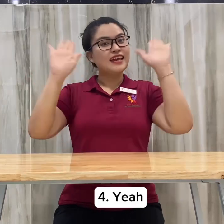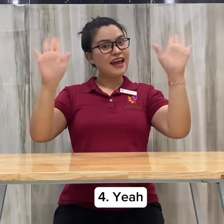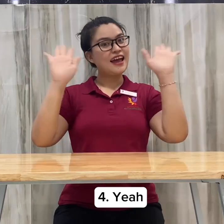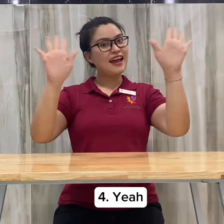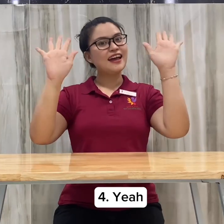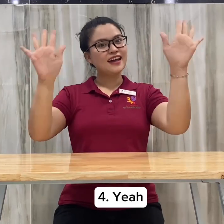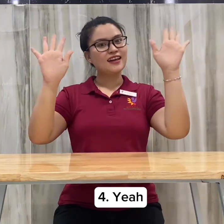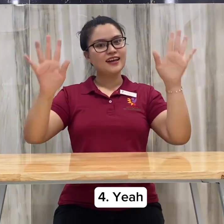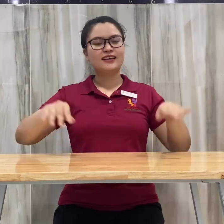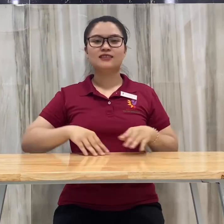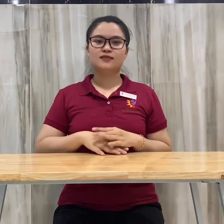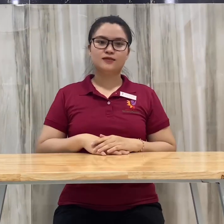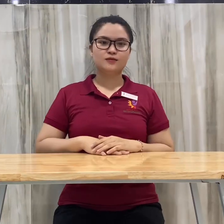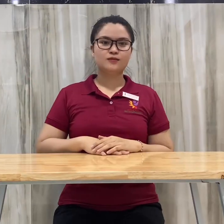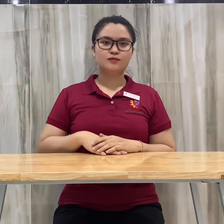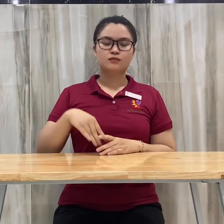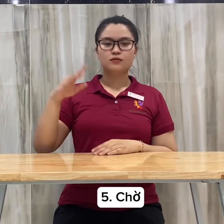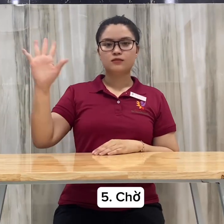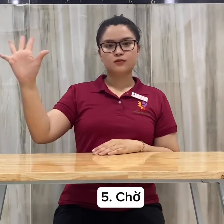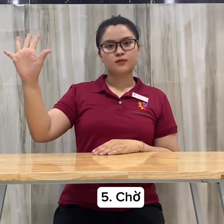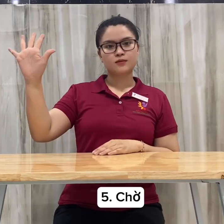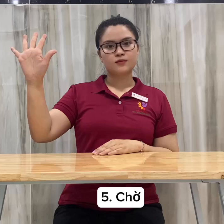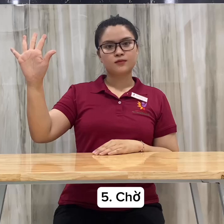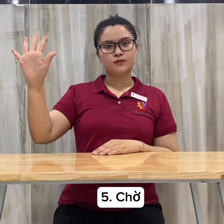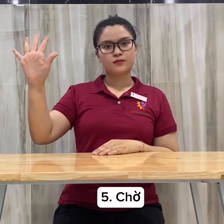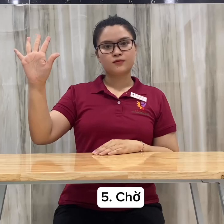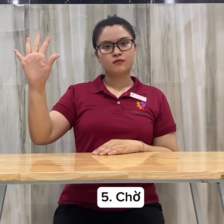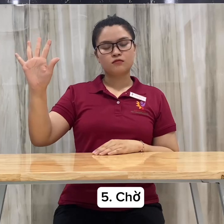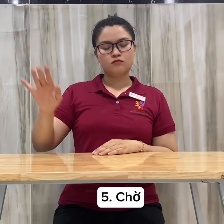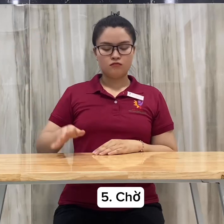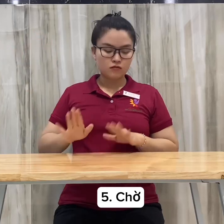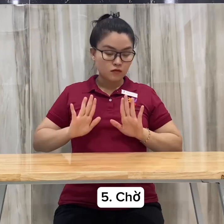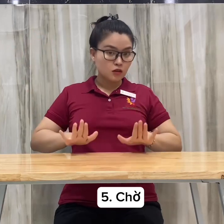yeah. Từ số 5, chờ.